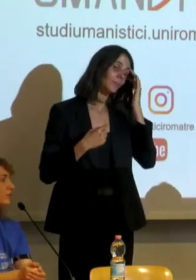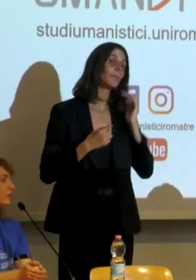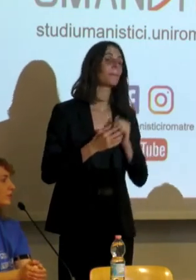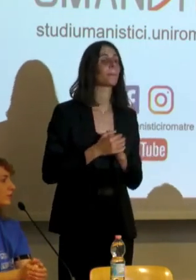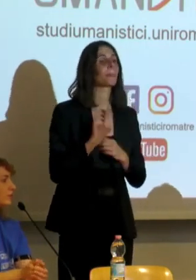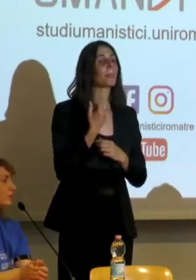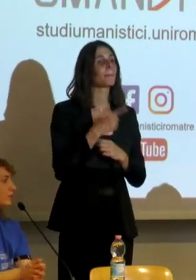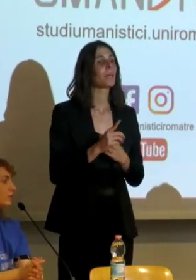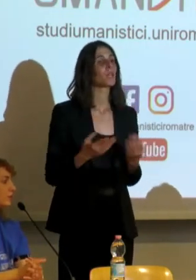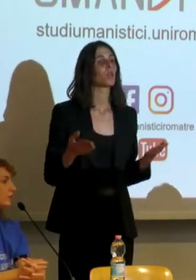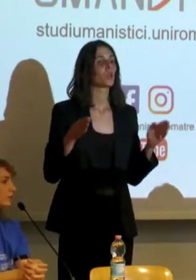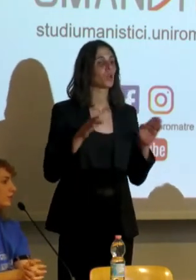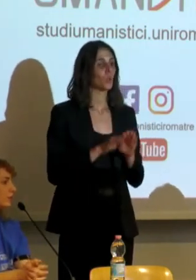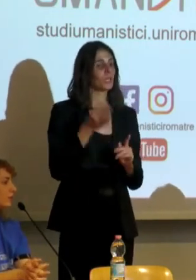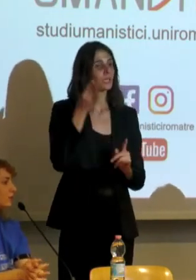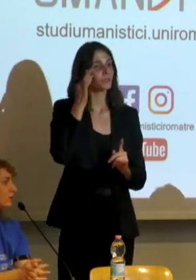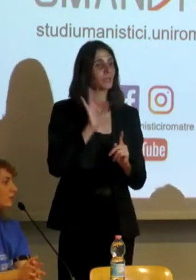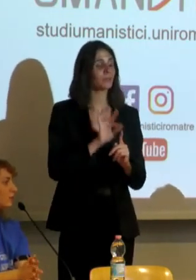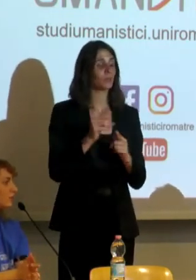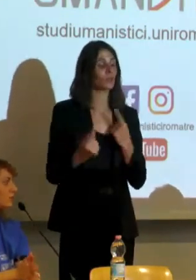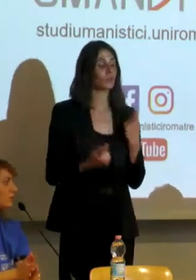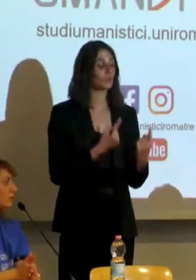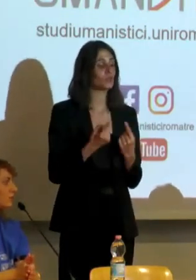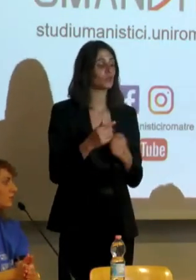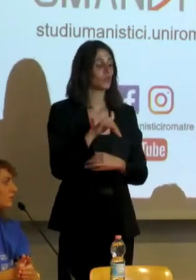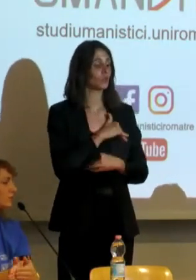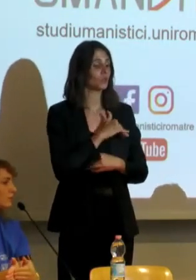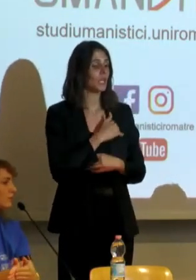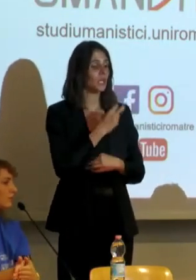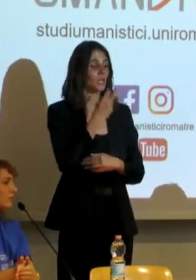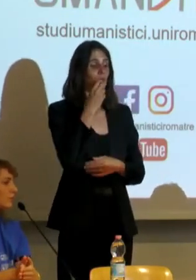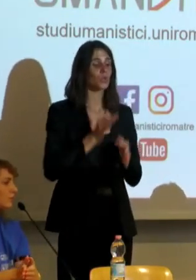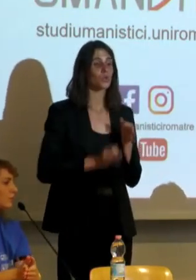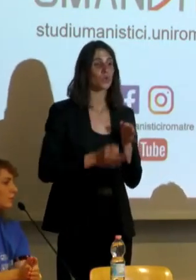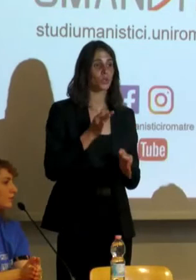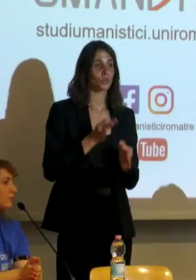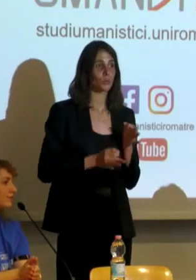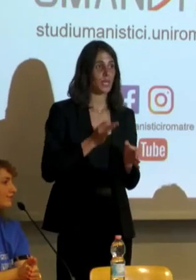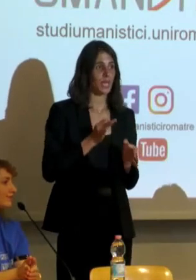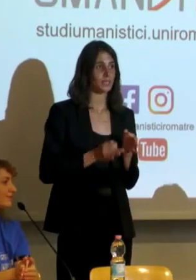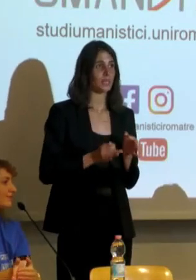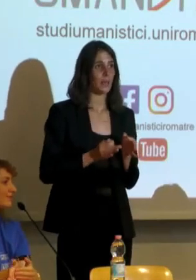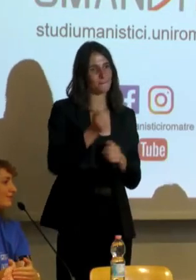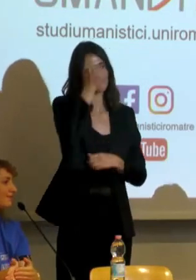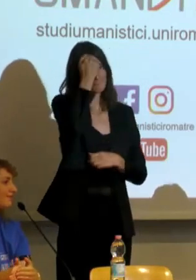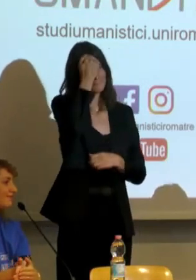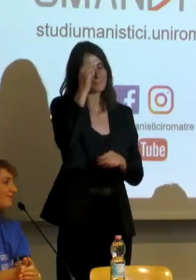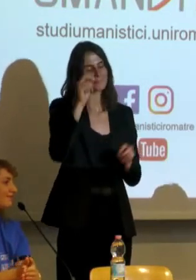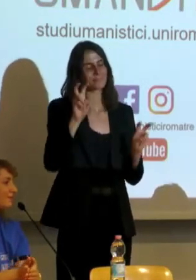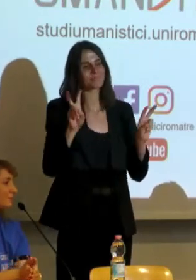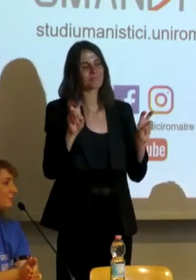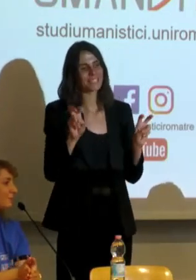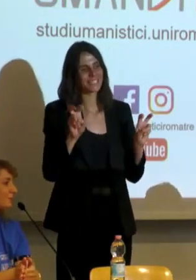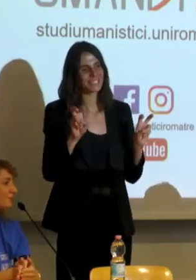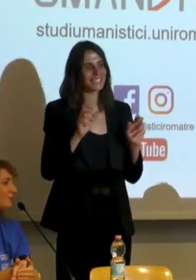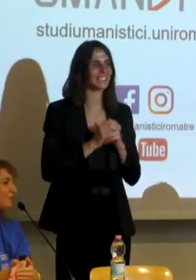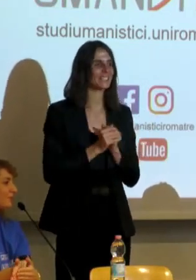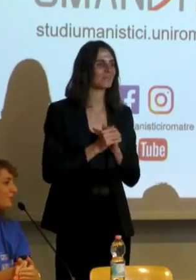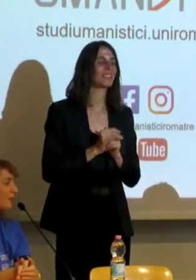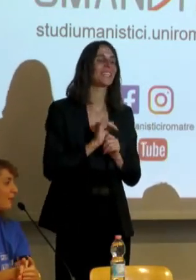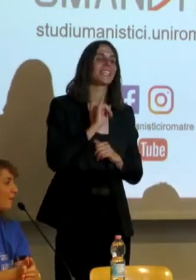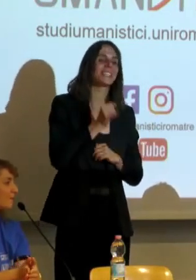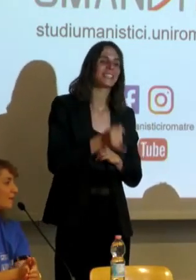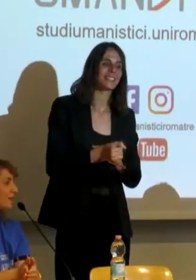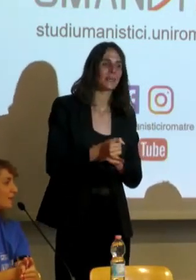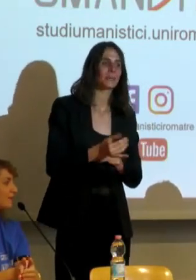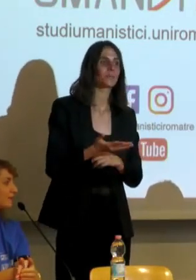fare riferimento alla nostra condizione di studenti di giurisprudenza pentiti, sì, ci sono le